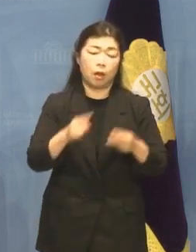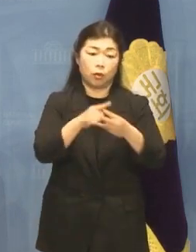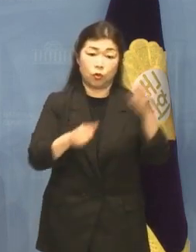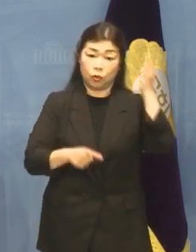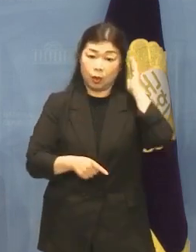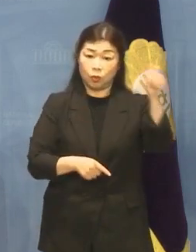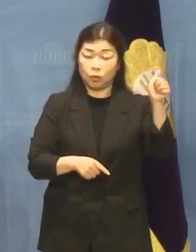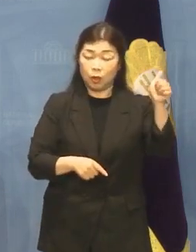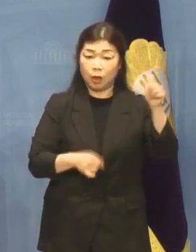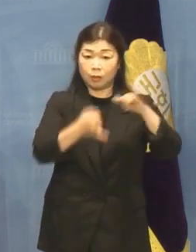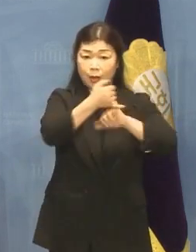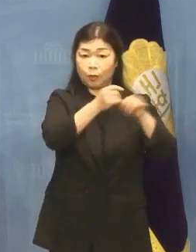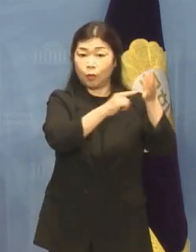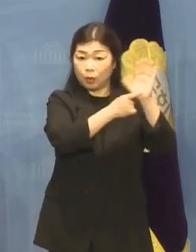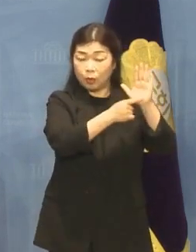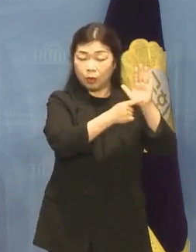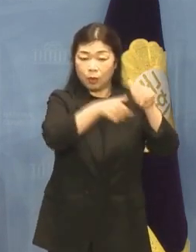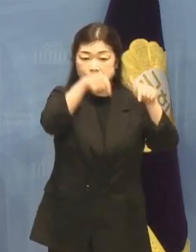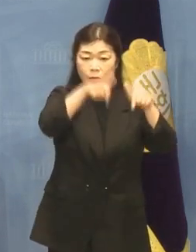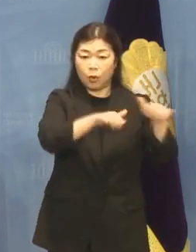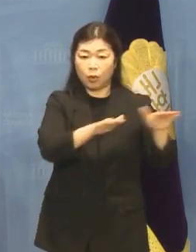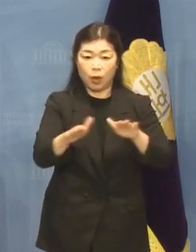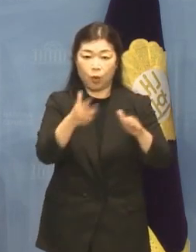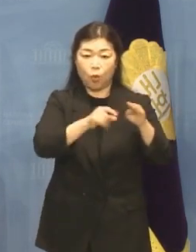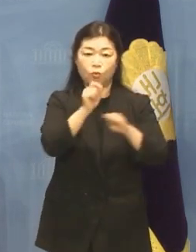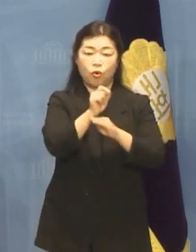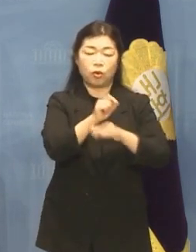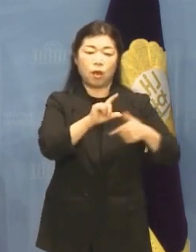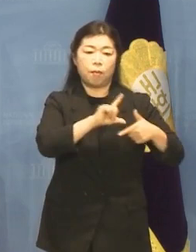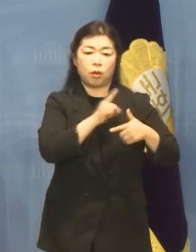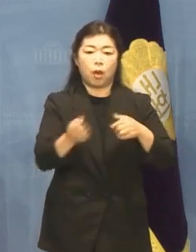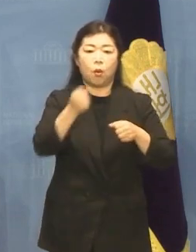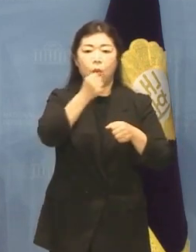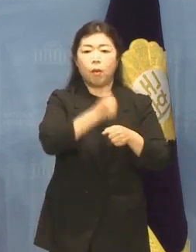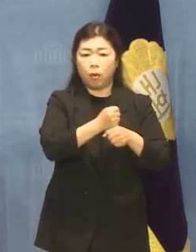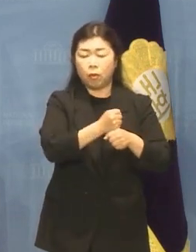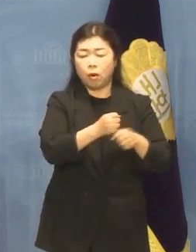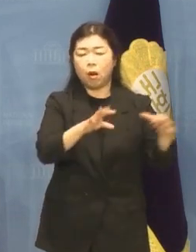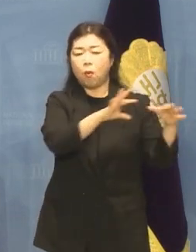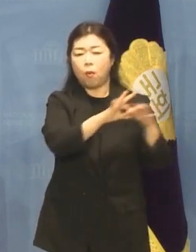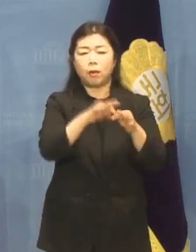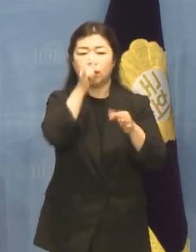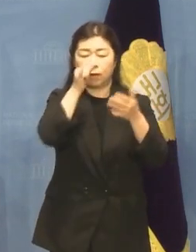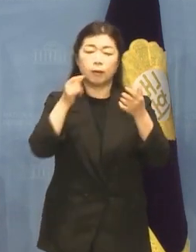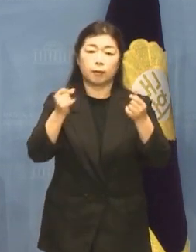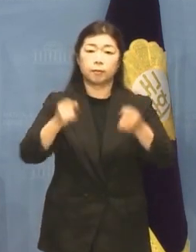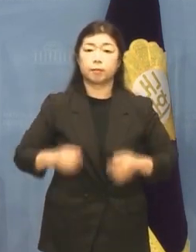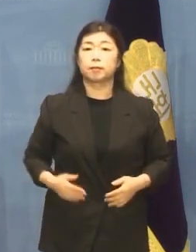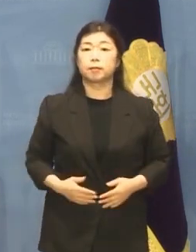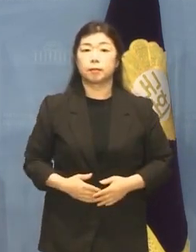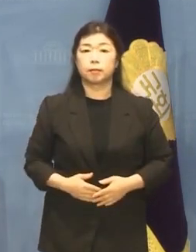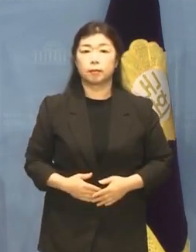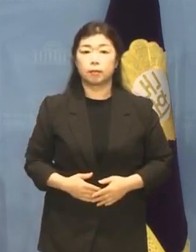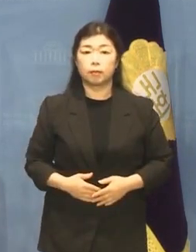약속한 서해 공무원 명예회복과의 연관성을 부정할 수 없을 것입니다.